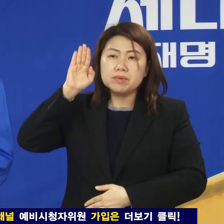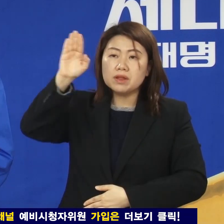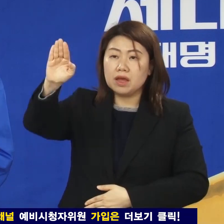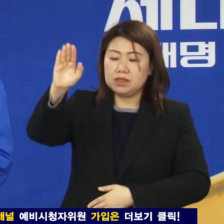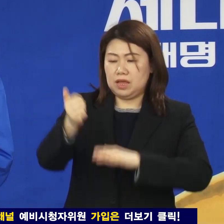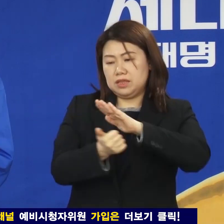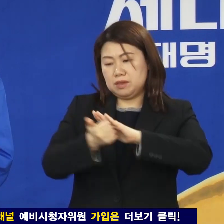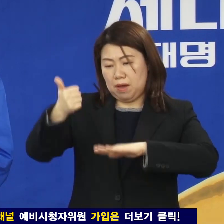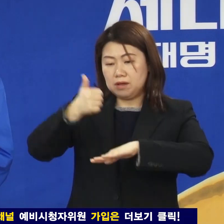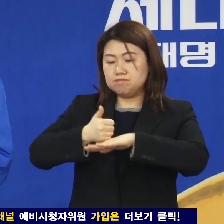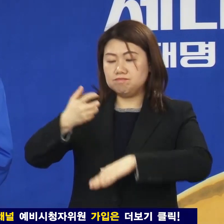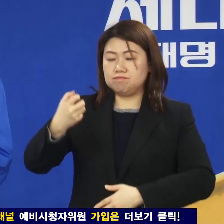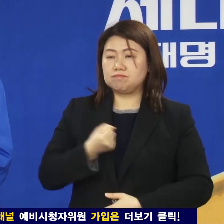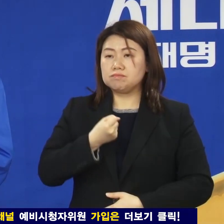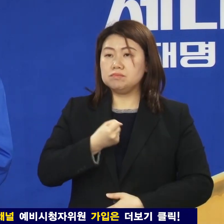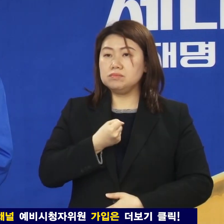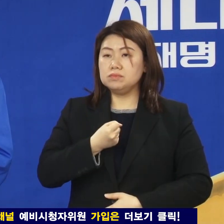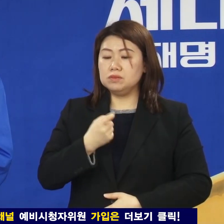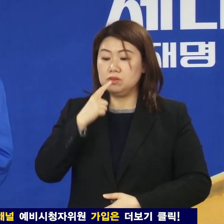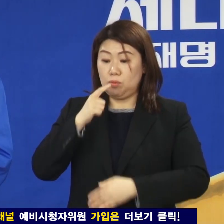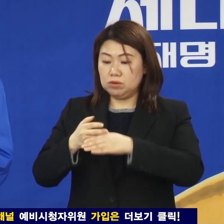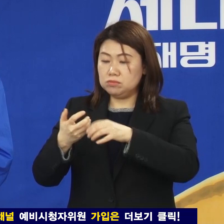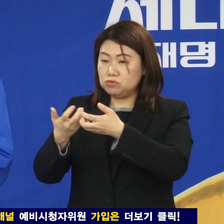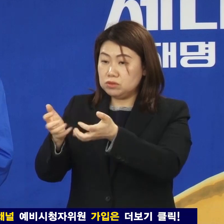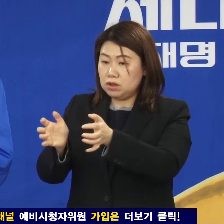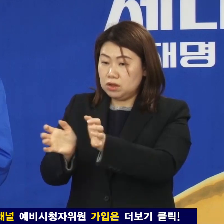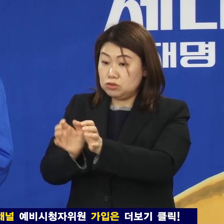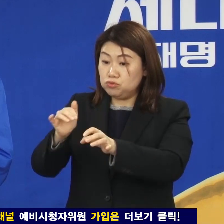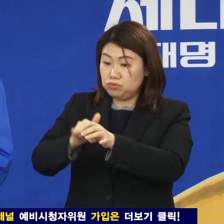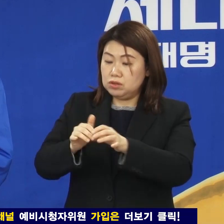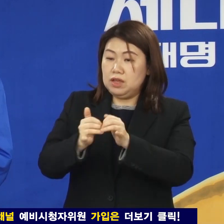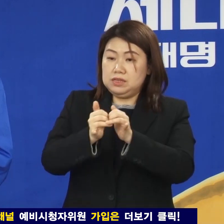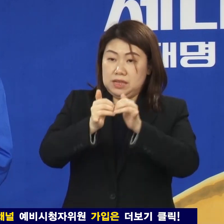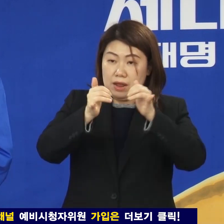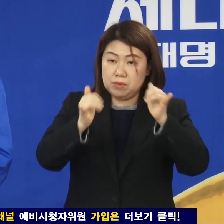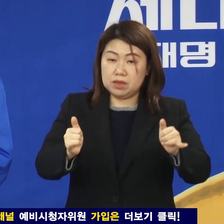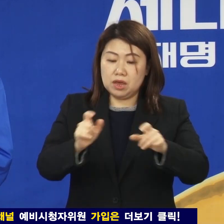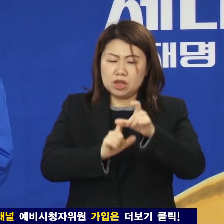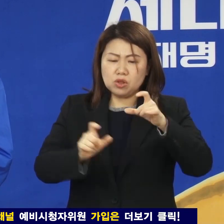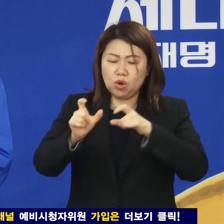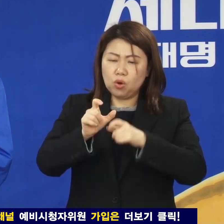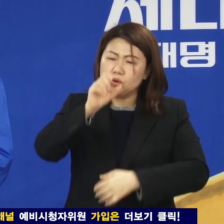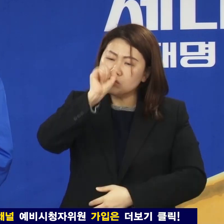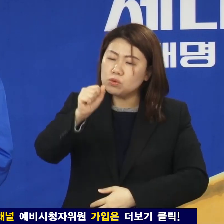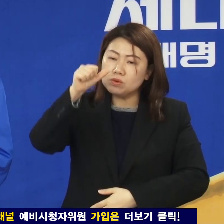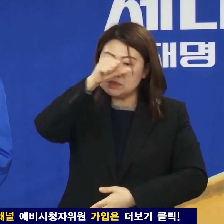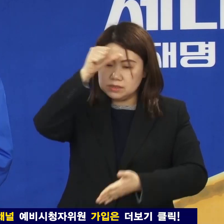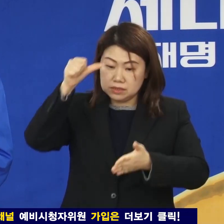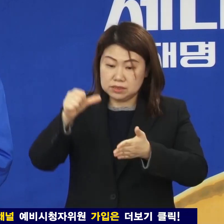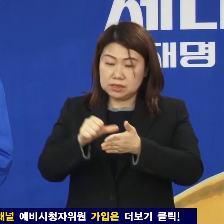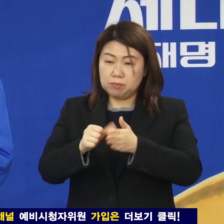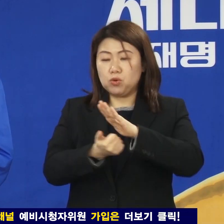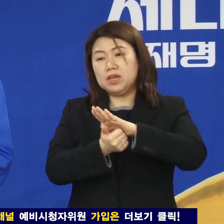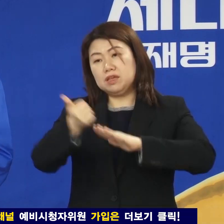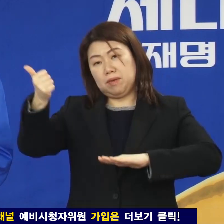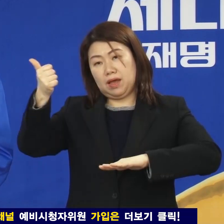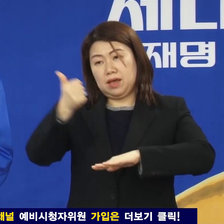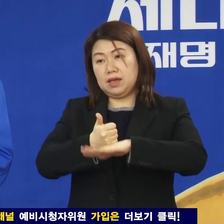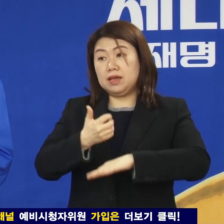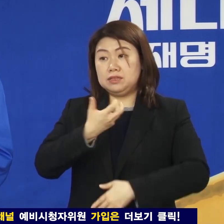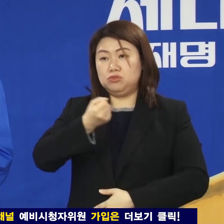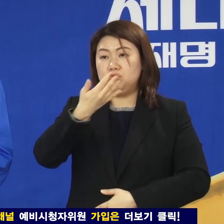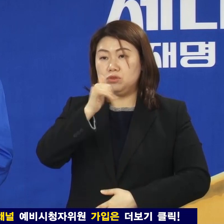희망이 담겨 있습니다 법으로 민주당은 주권자에게 더 나은 삶과 국가의 미래에 대한 희망을 심어 드릴 수 있도록 더